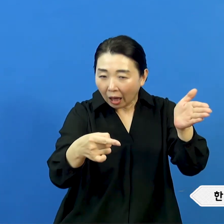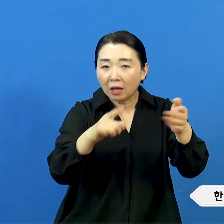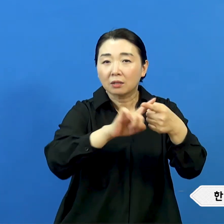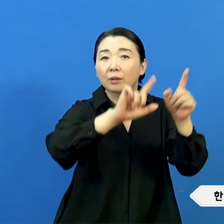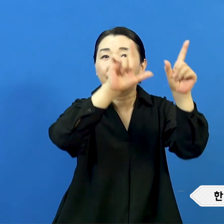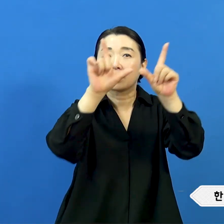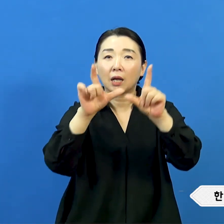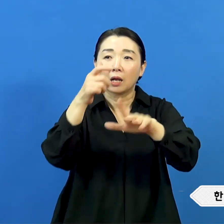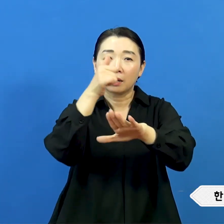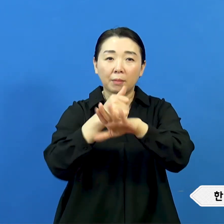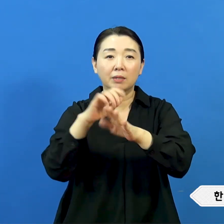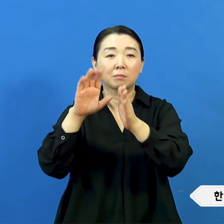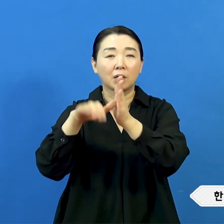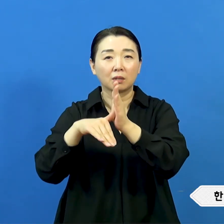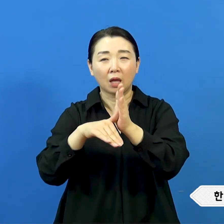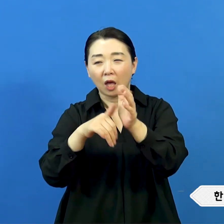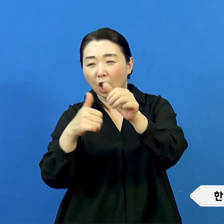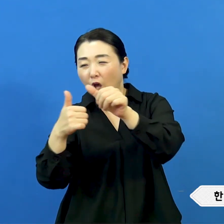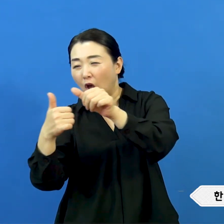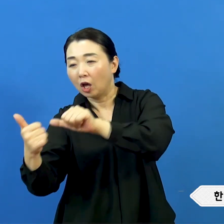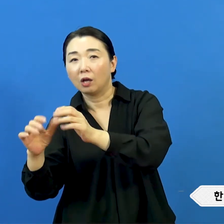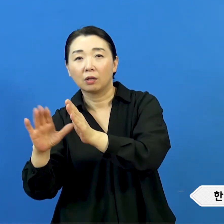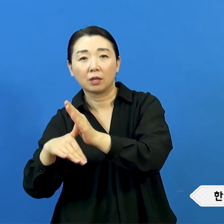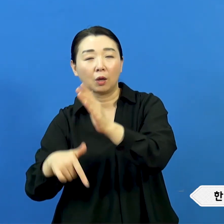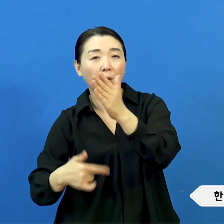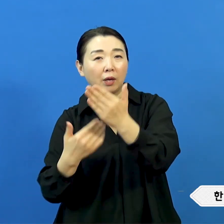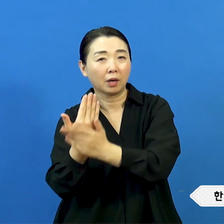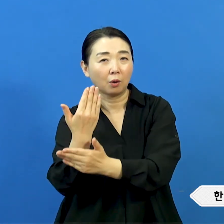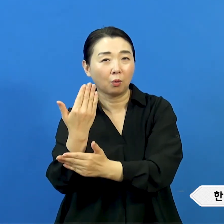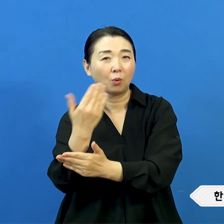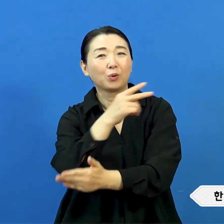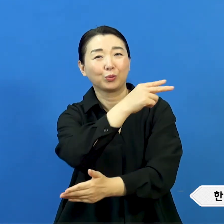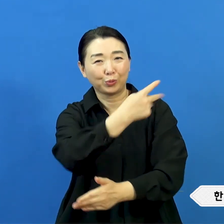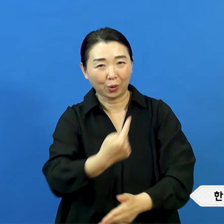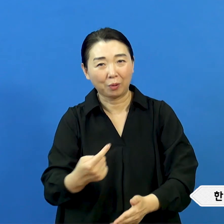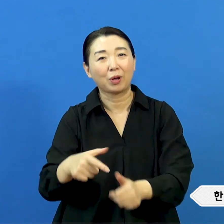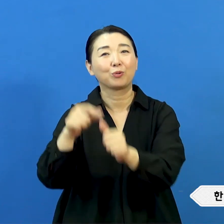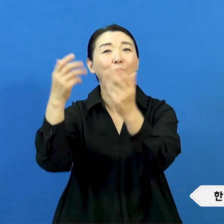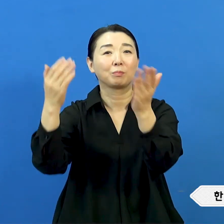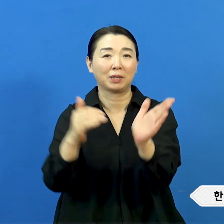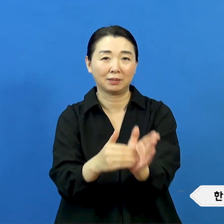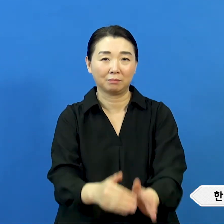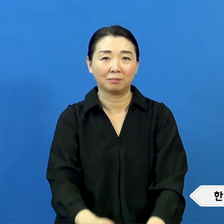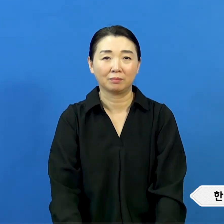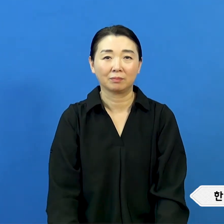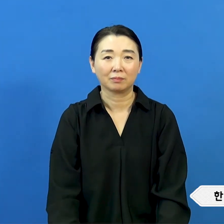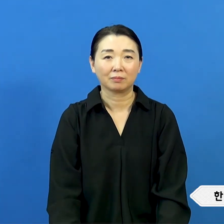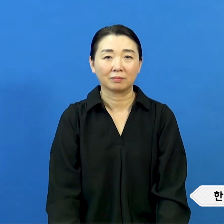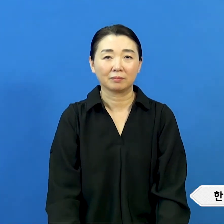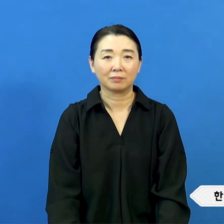살다가 마지막 숨 넘어가는 순간에 회개하고 돌이켜서 구원을 받았습니다.